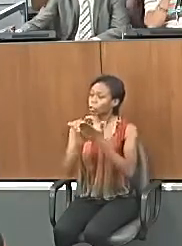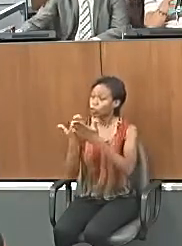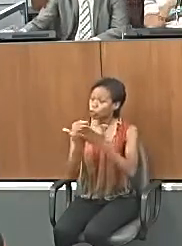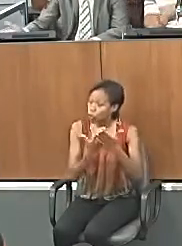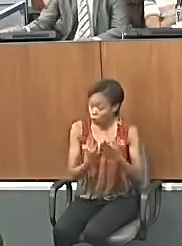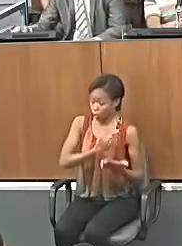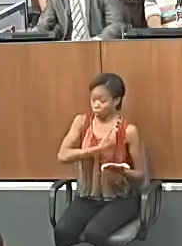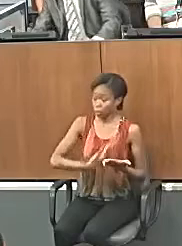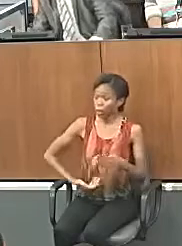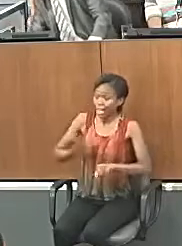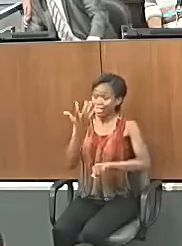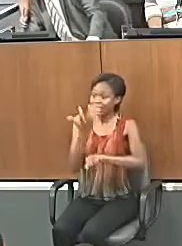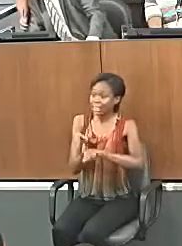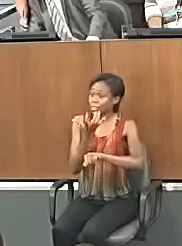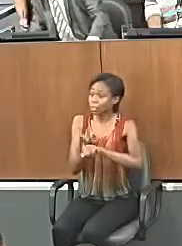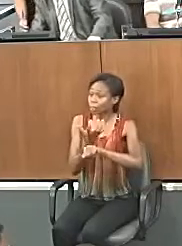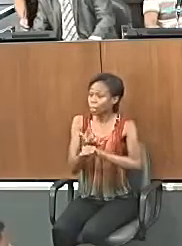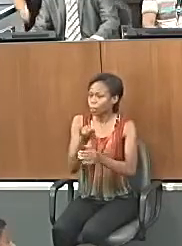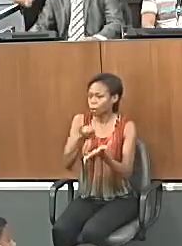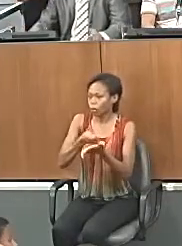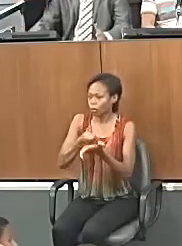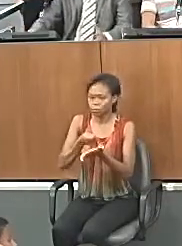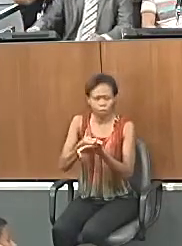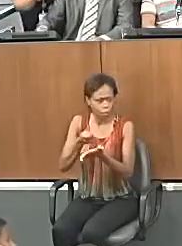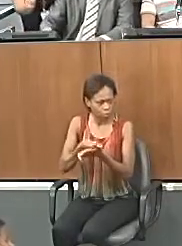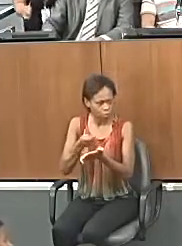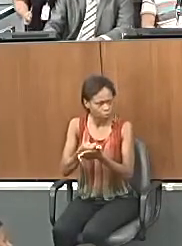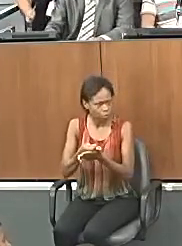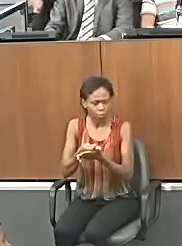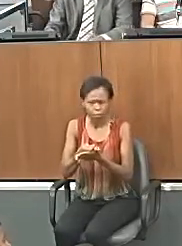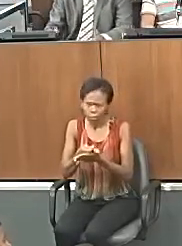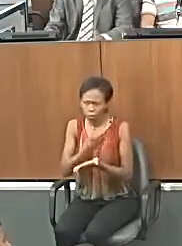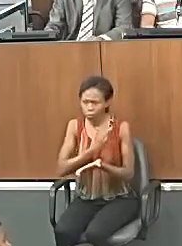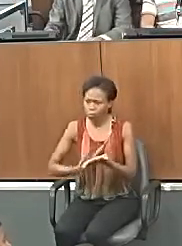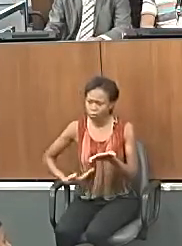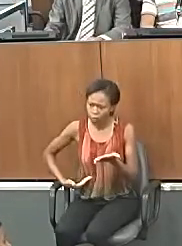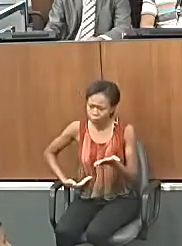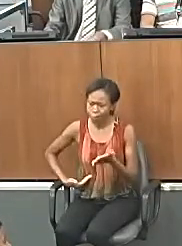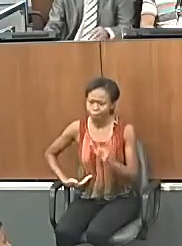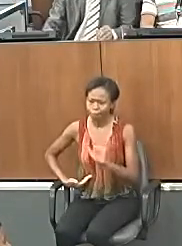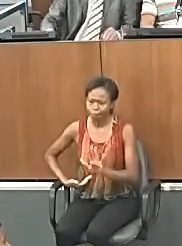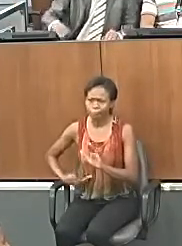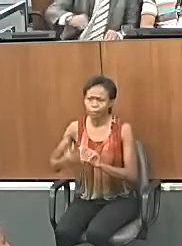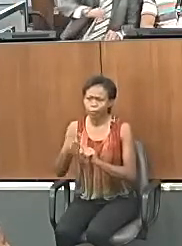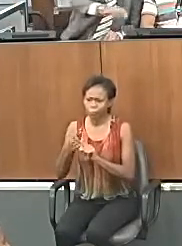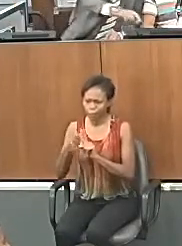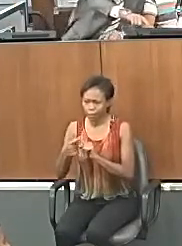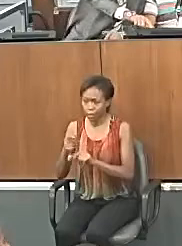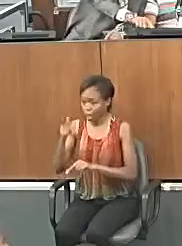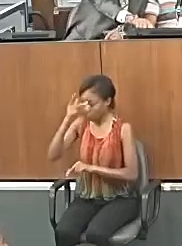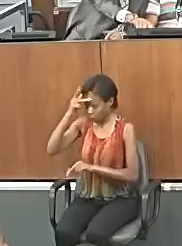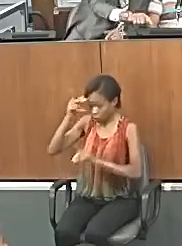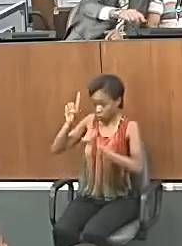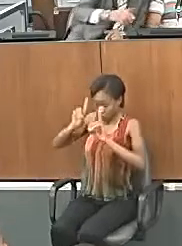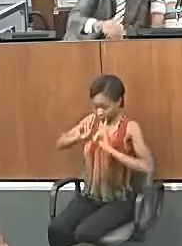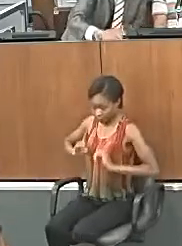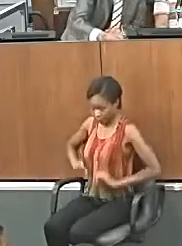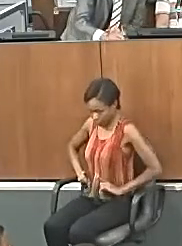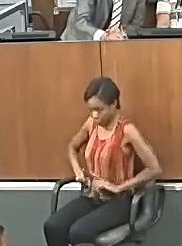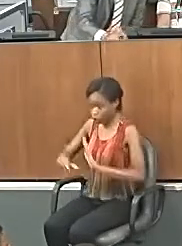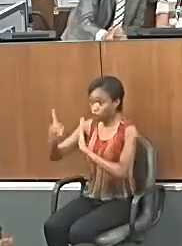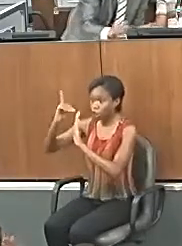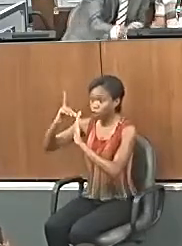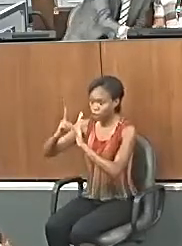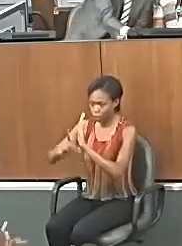disciplina da grade obrigatória porque a convenção sobre os direitos das pessoas com deficiência